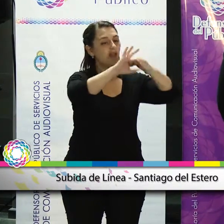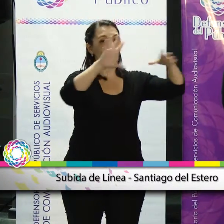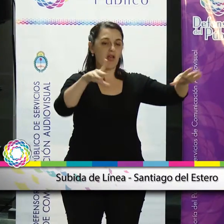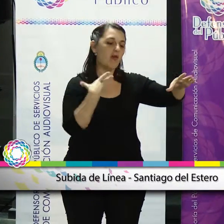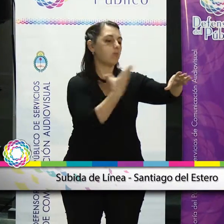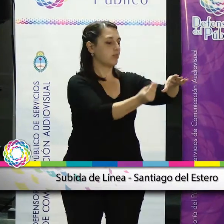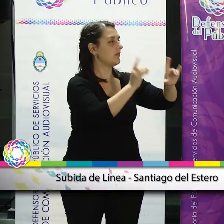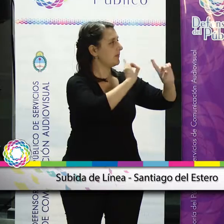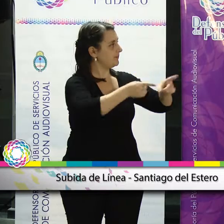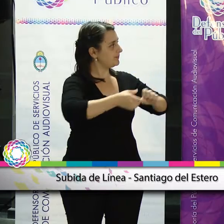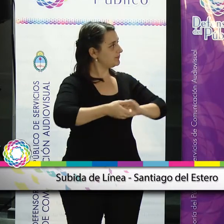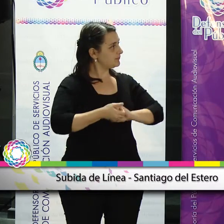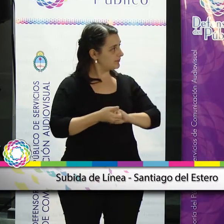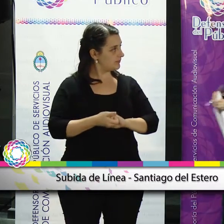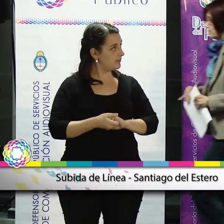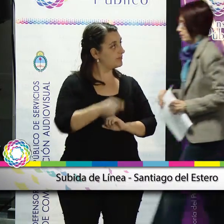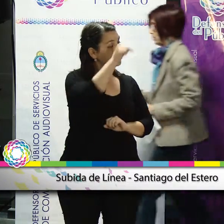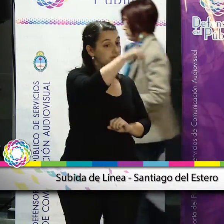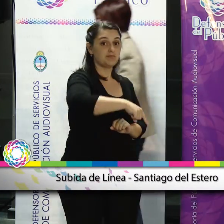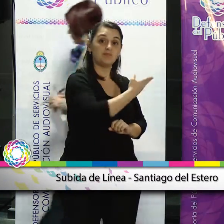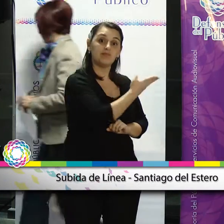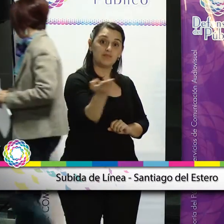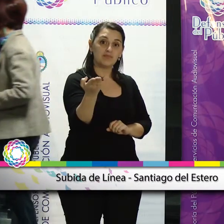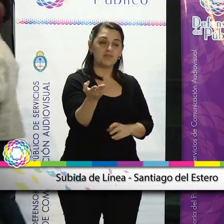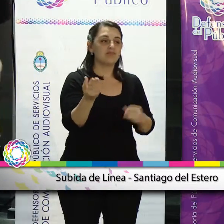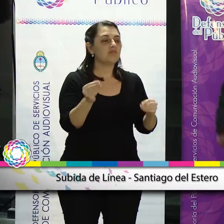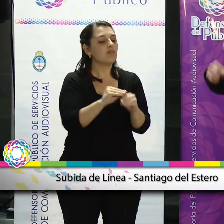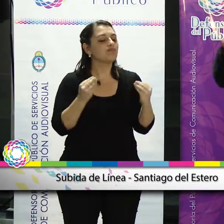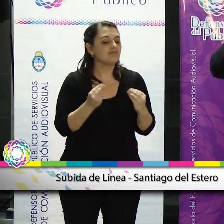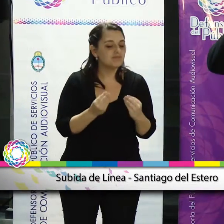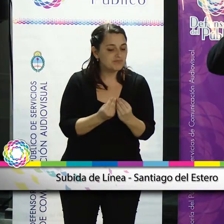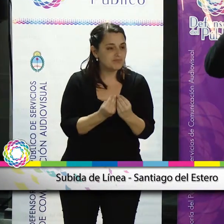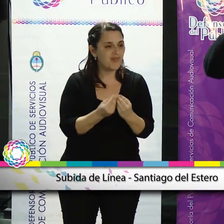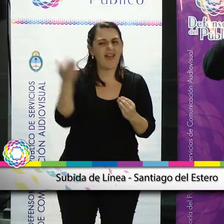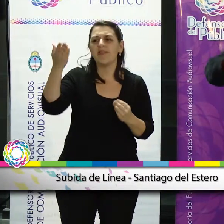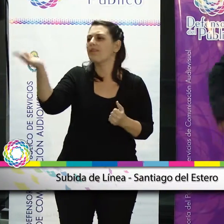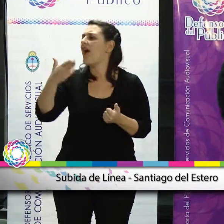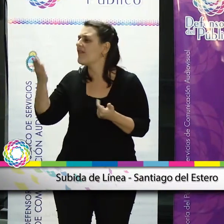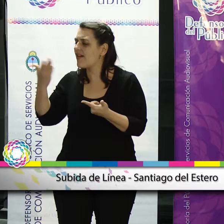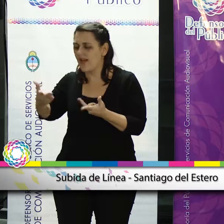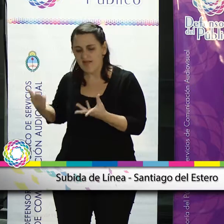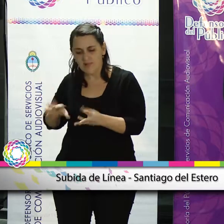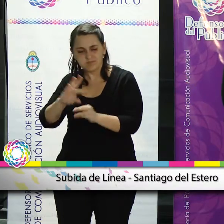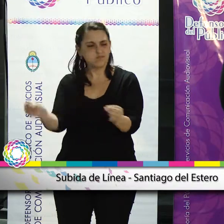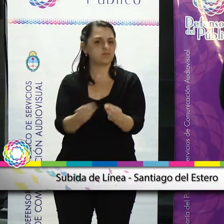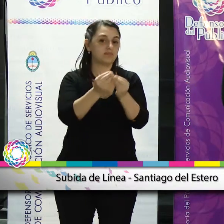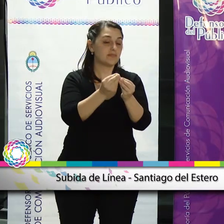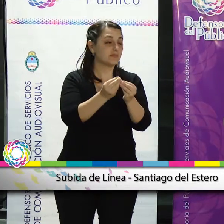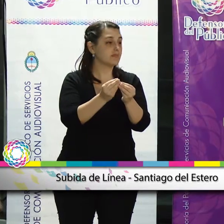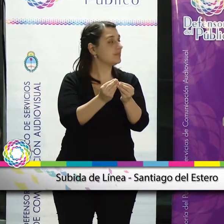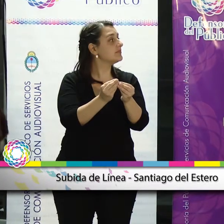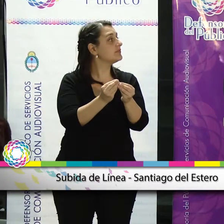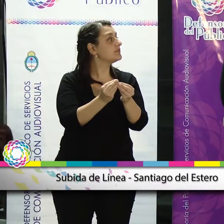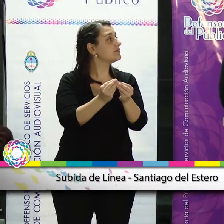gracias lo que voy a hacer es redondear mucho de lo que se ha dicho aquí lo voy a resumir